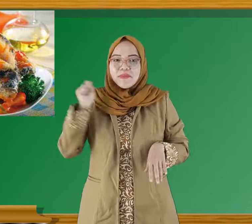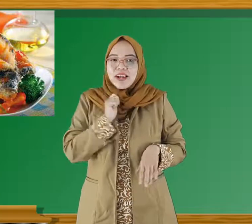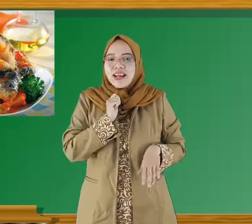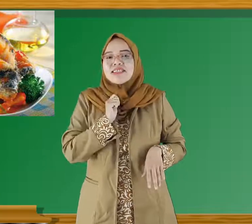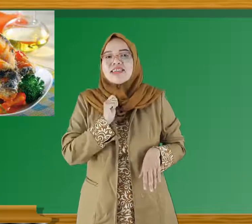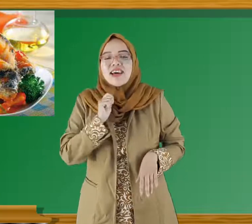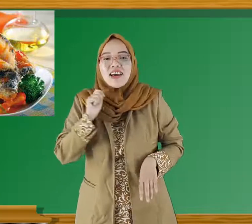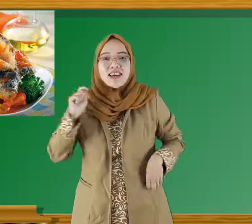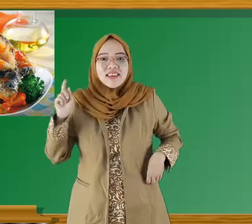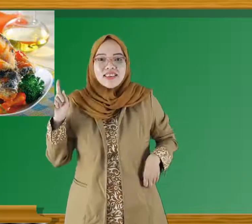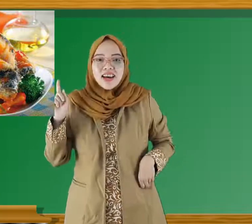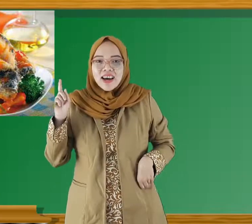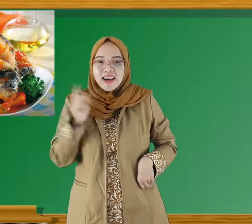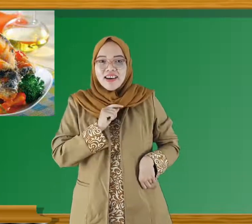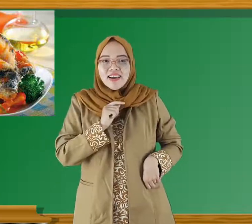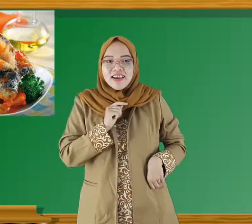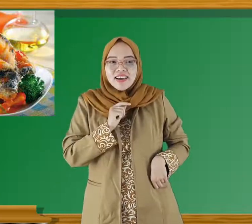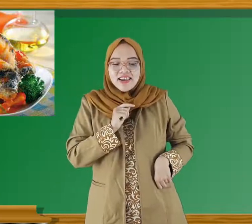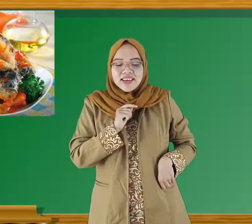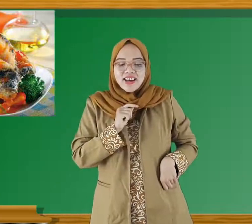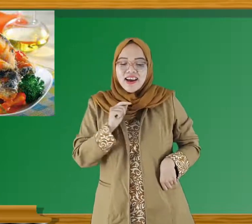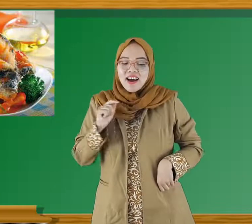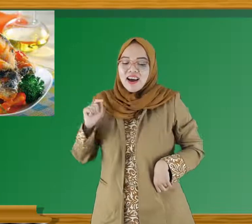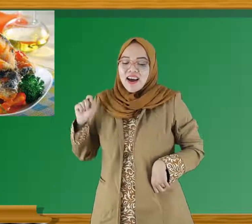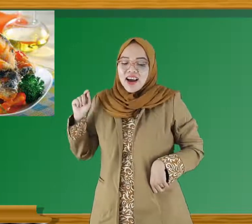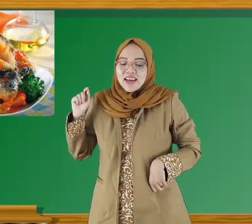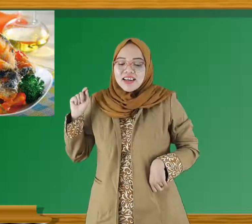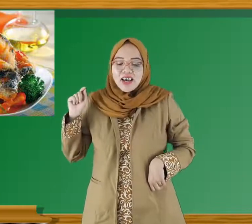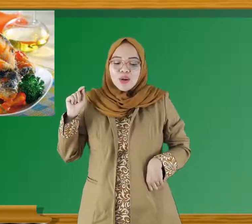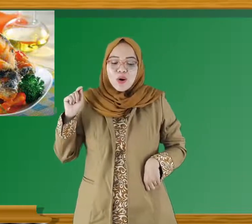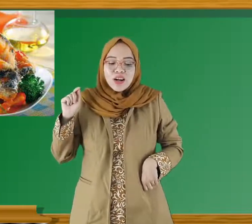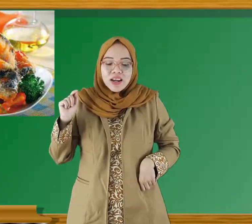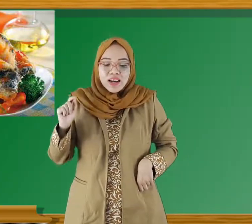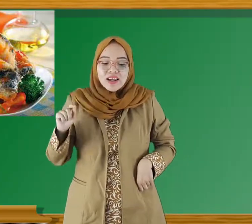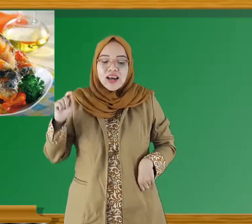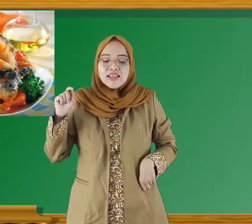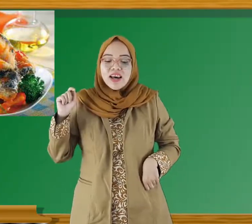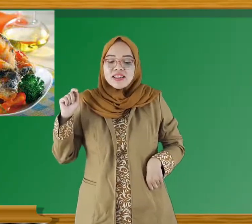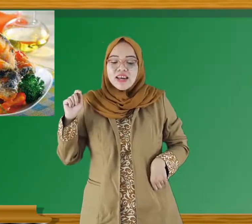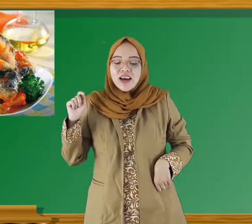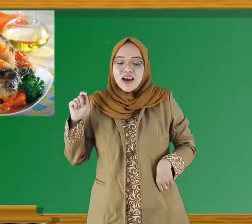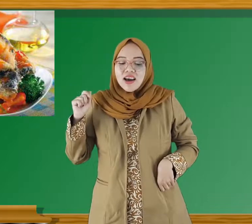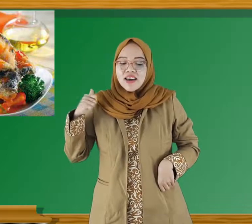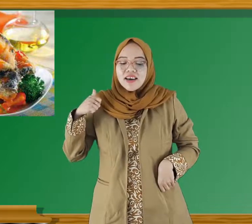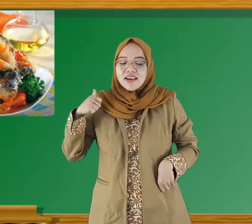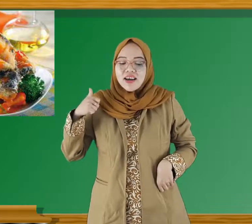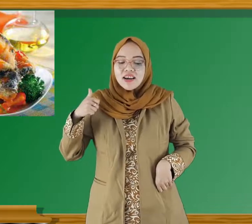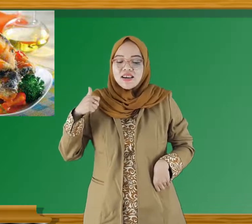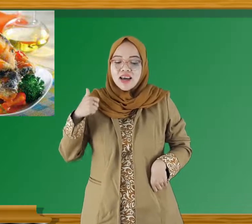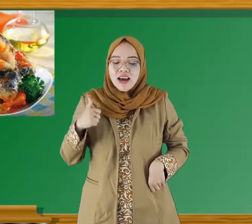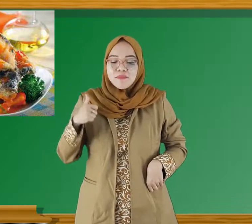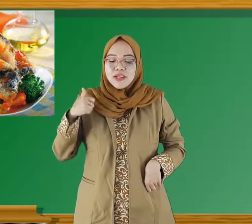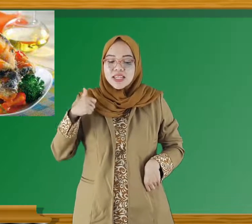Gimana rasanya? Enak tidak? Iya, ikan goreng rasanya enak dan